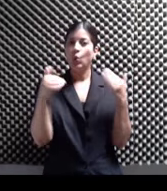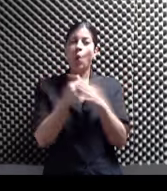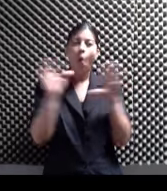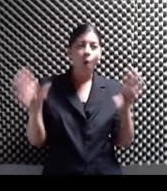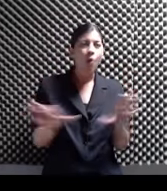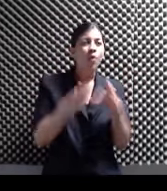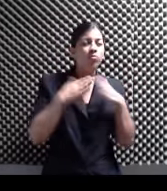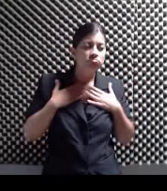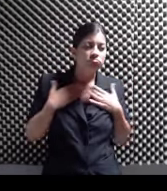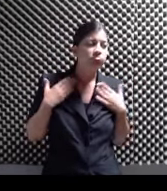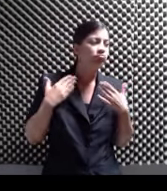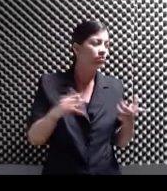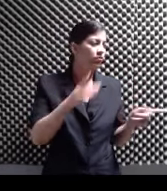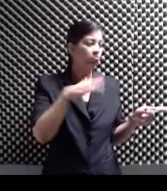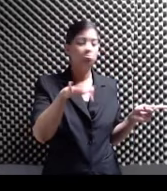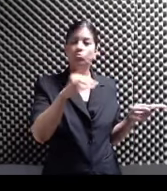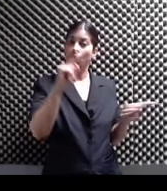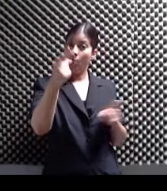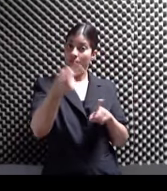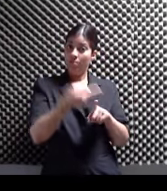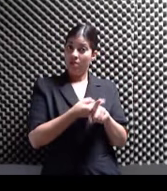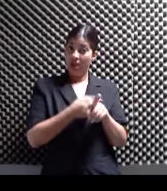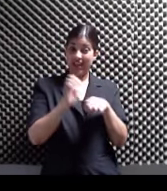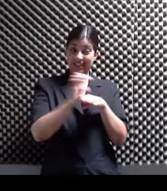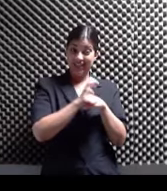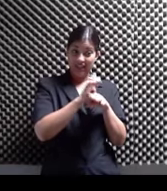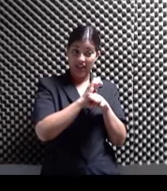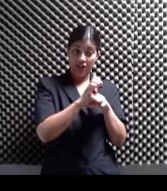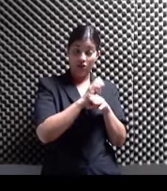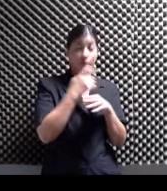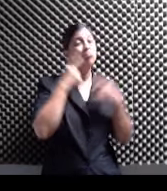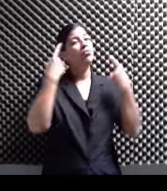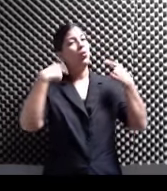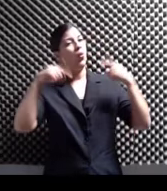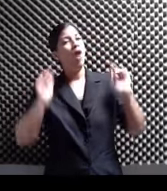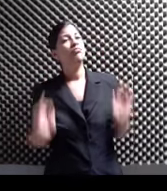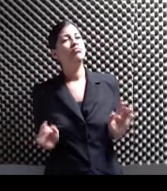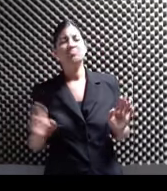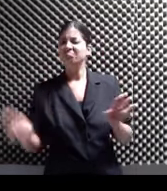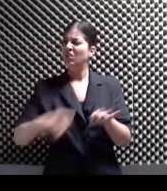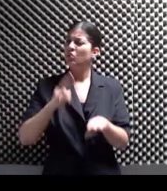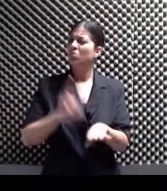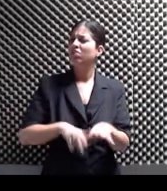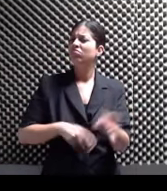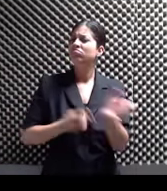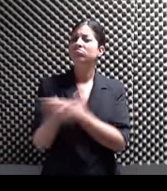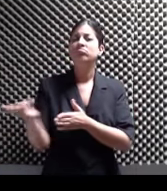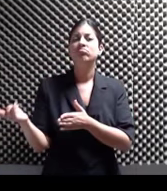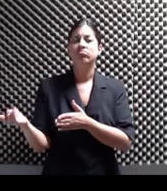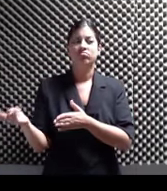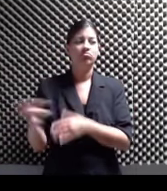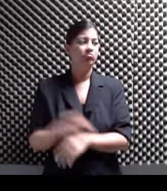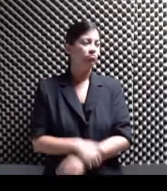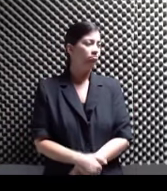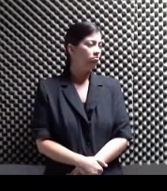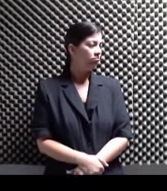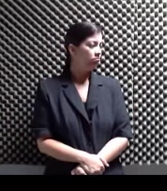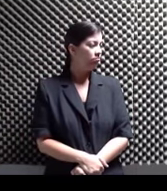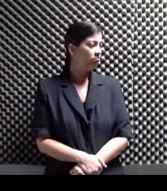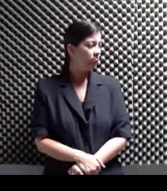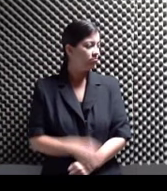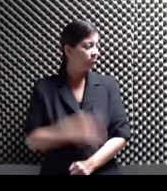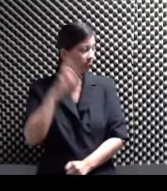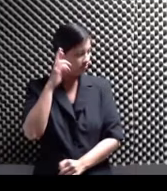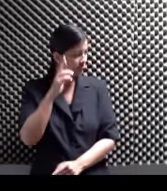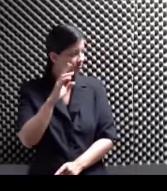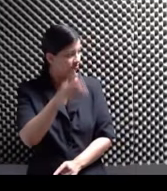asignaciones, y en más o menos un mes de ensayo, no ensayando todos los días, ha logrado un personaje bien, bien natural, bien honesto, bien creíble. Así que los invitamos para